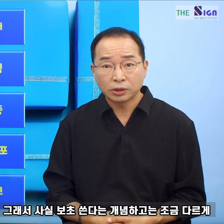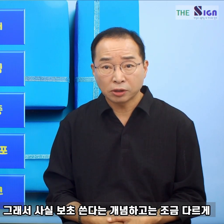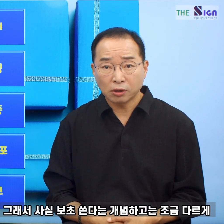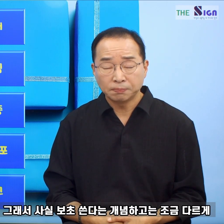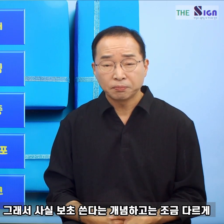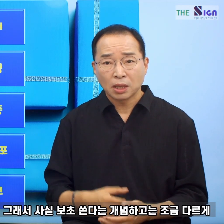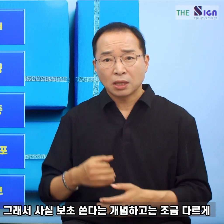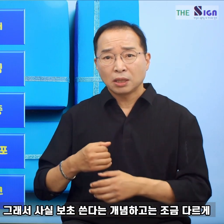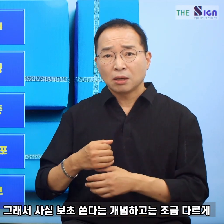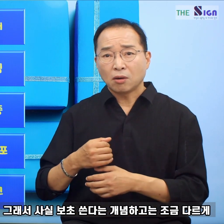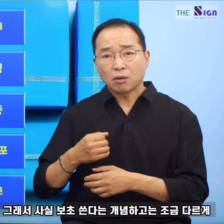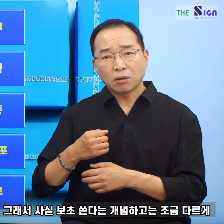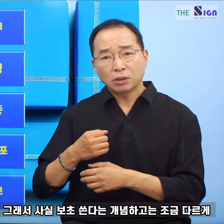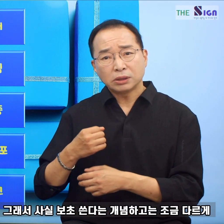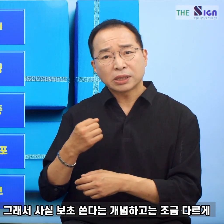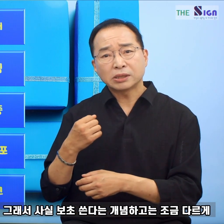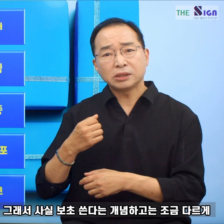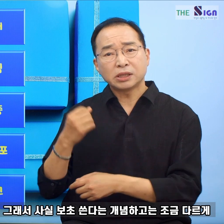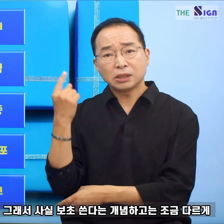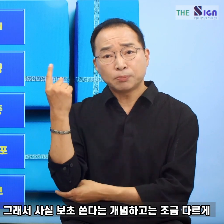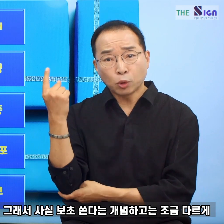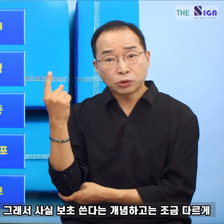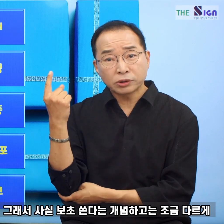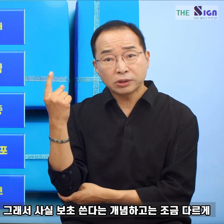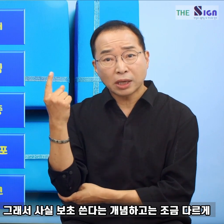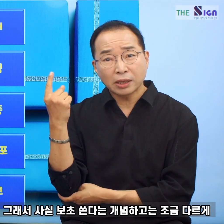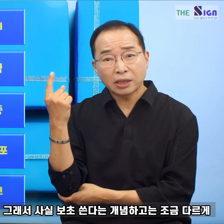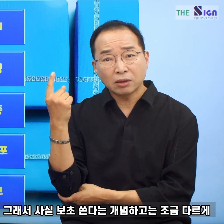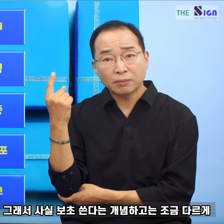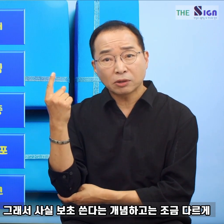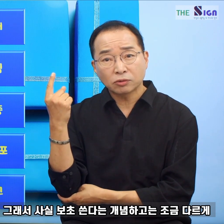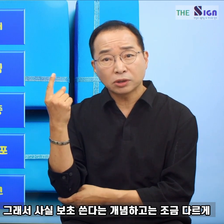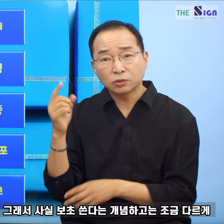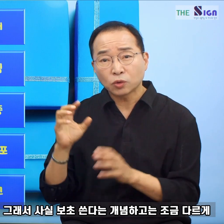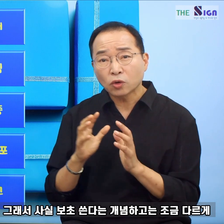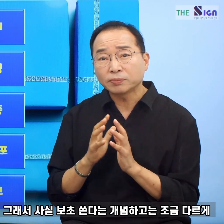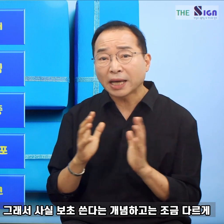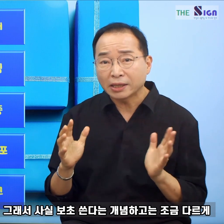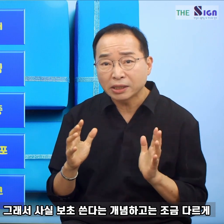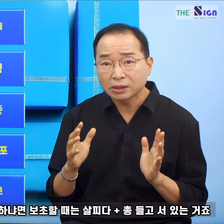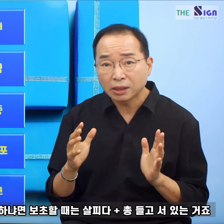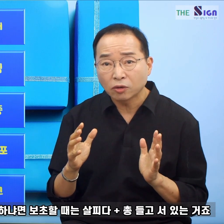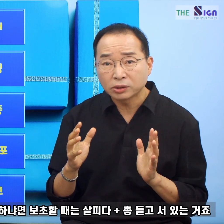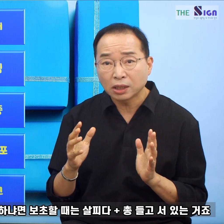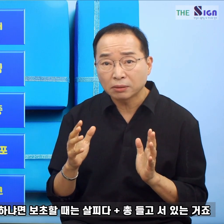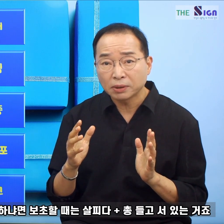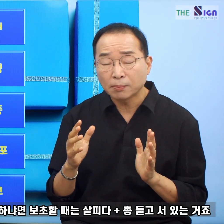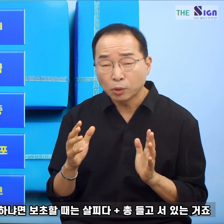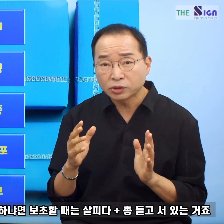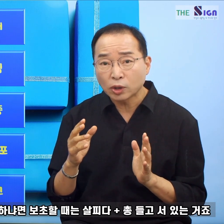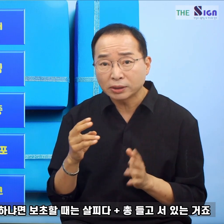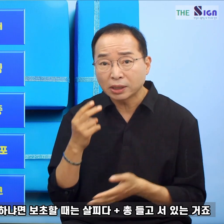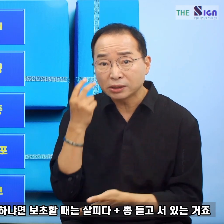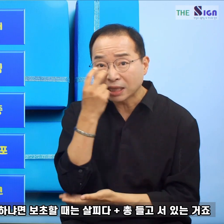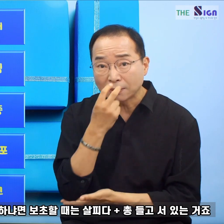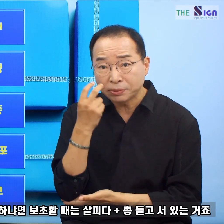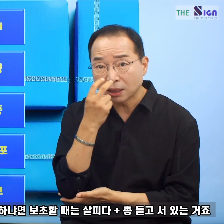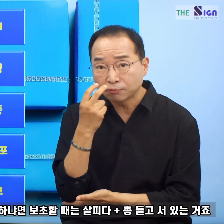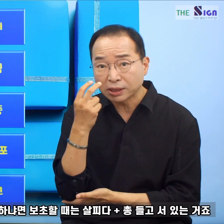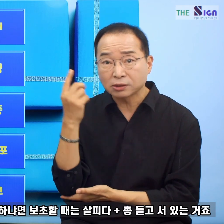그래서 사실 이제 이 보초 쓴다라는 개념하고는 조금 다르게 어떻게 하냐면, 보초할 때는 살피다 플러스 총